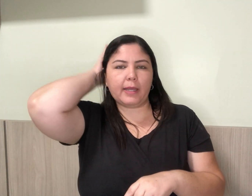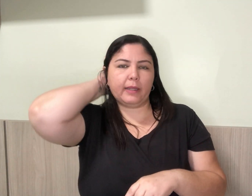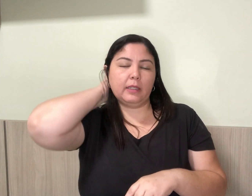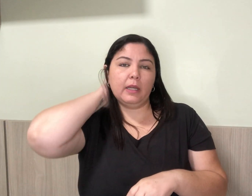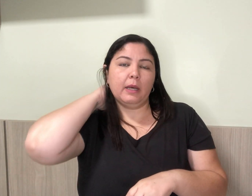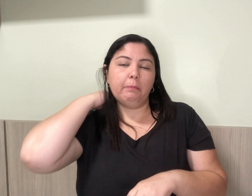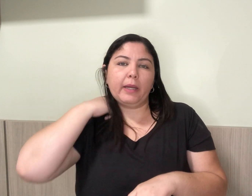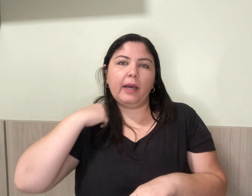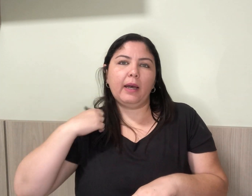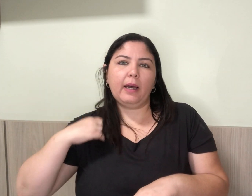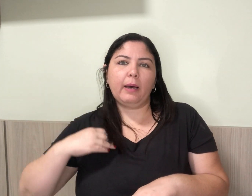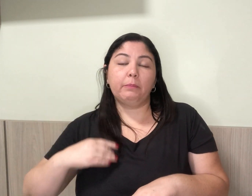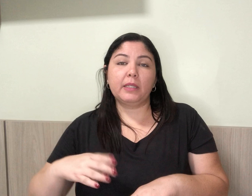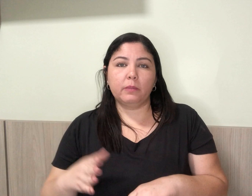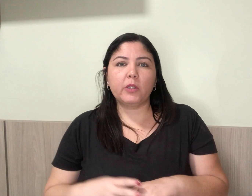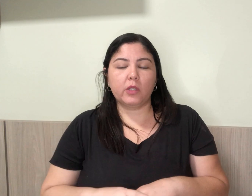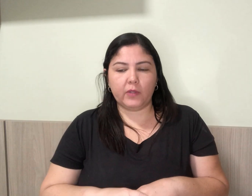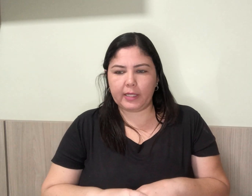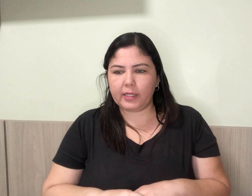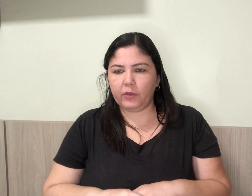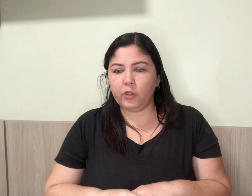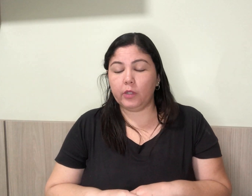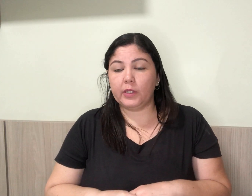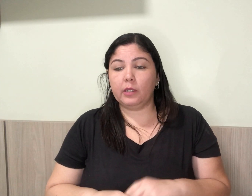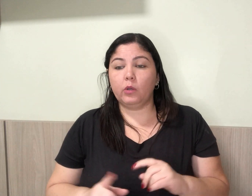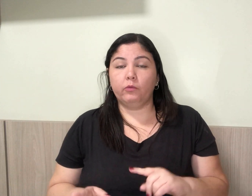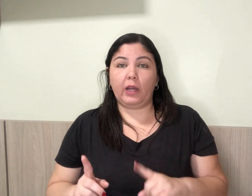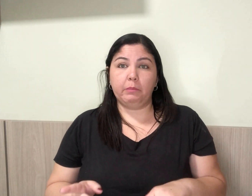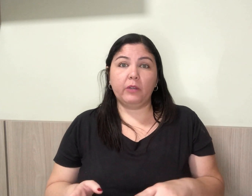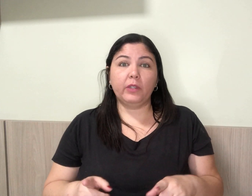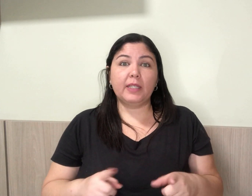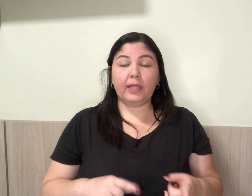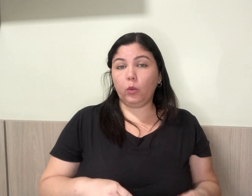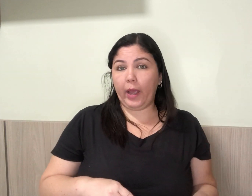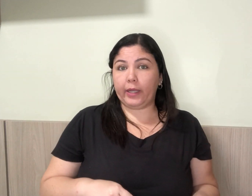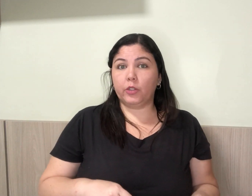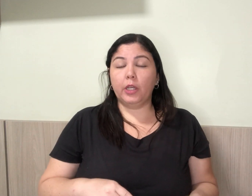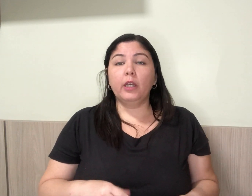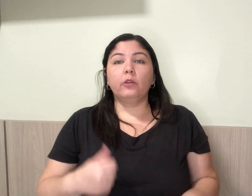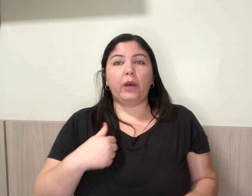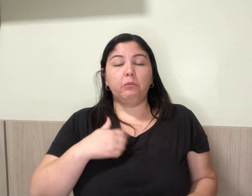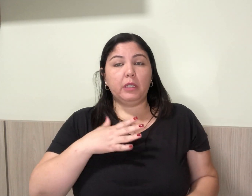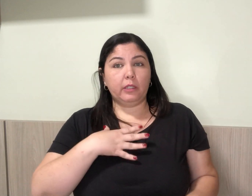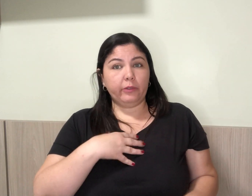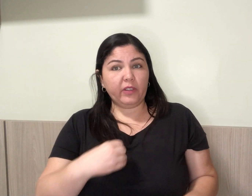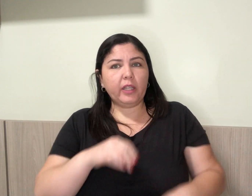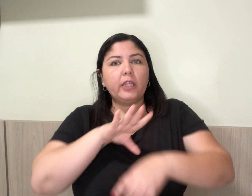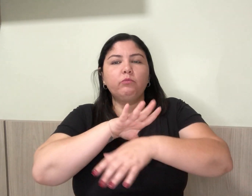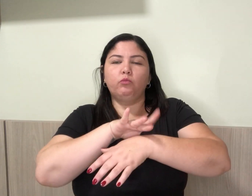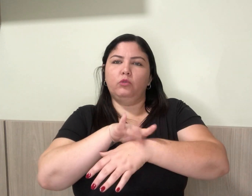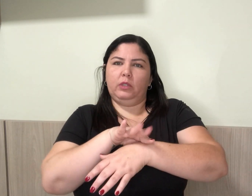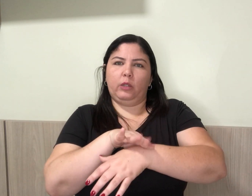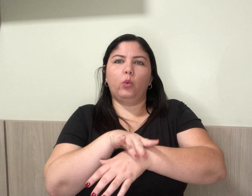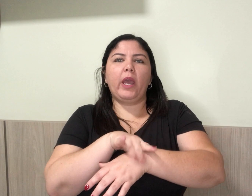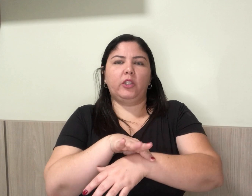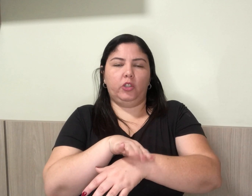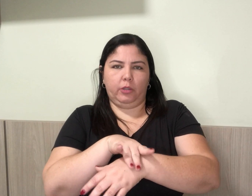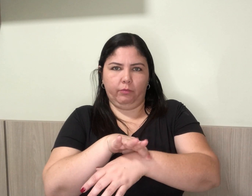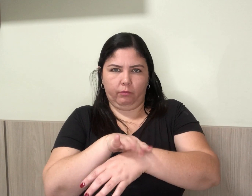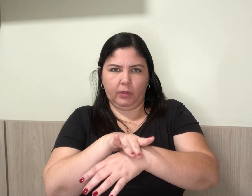passada nas expressões faciais afetivas. Então, quando falo, minha filha está doente. Falo, minha filha está doente.